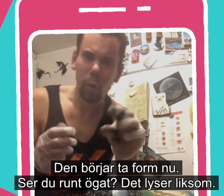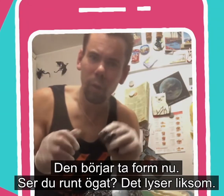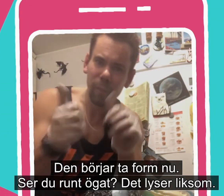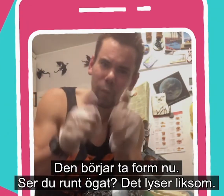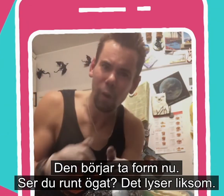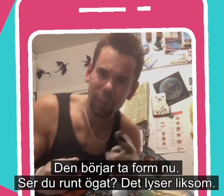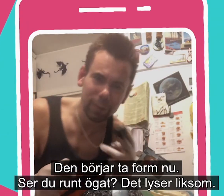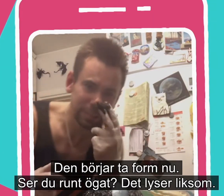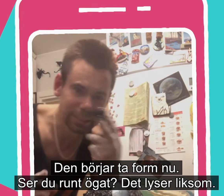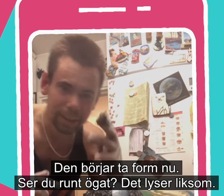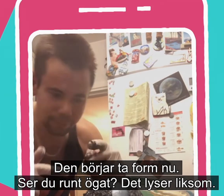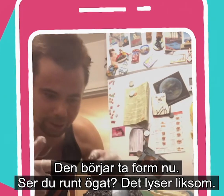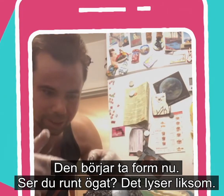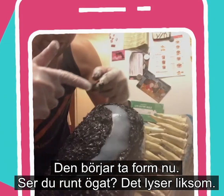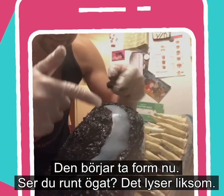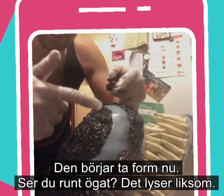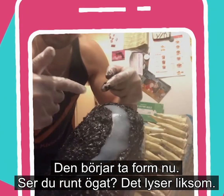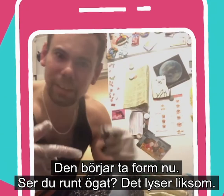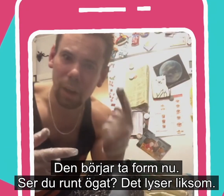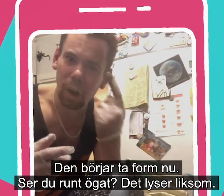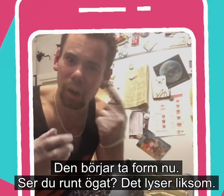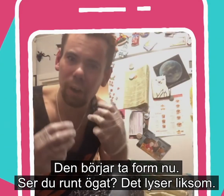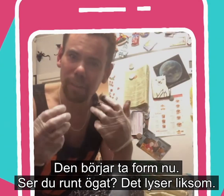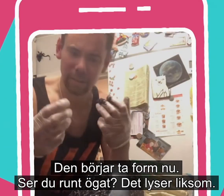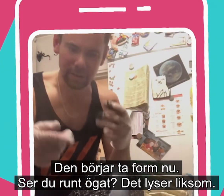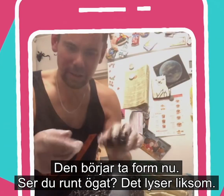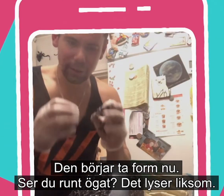Den börjar ta form nu. Ser du runt ögat där? Det lyser liksom.